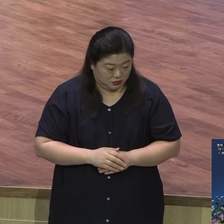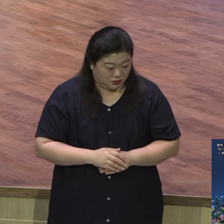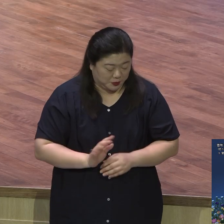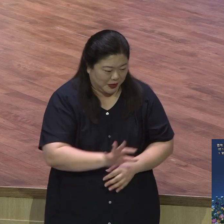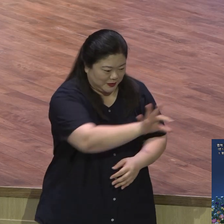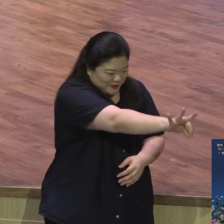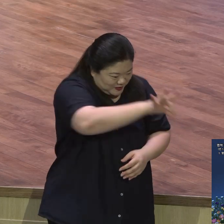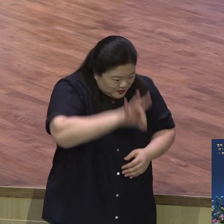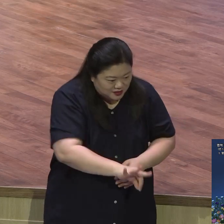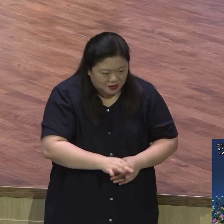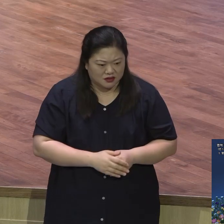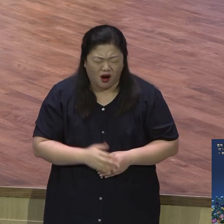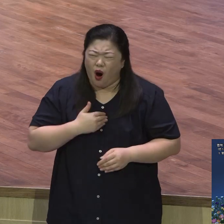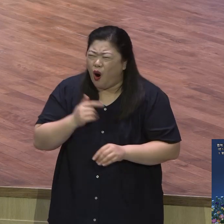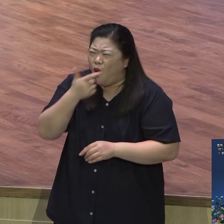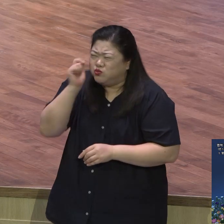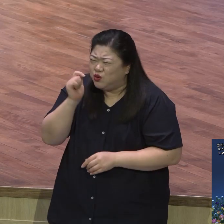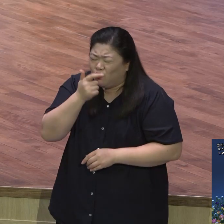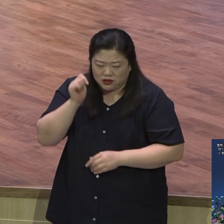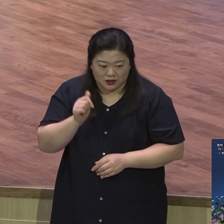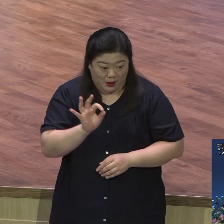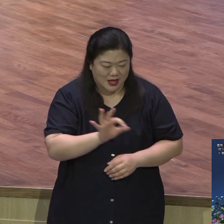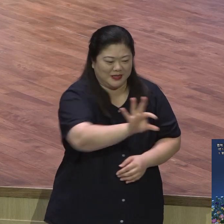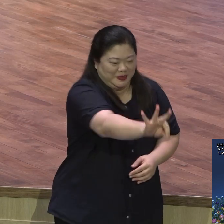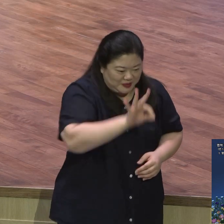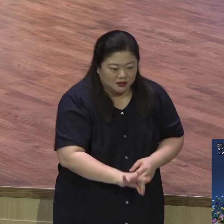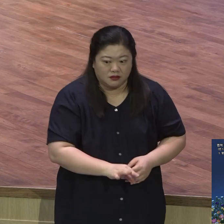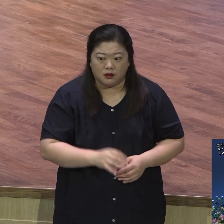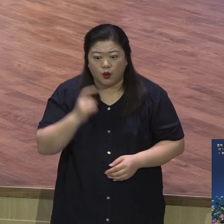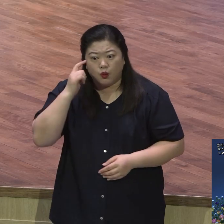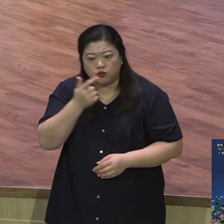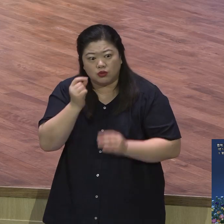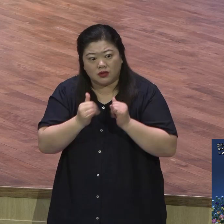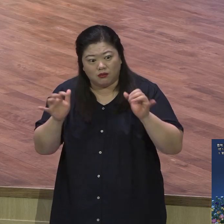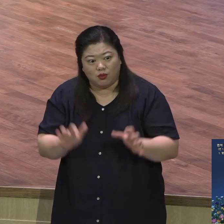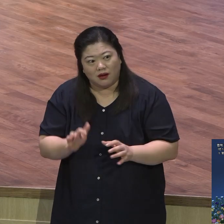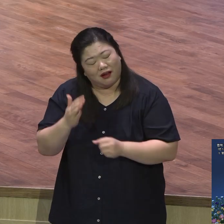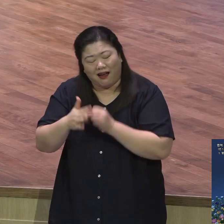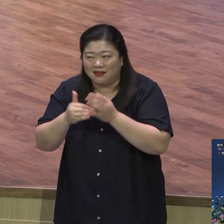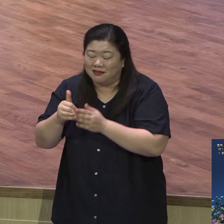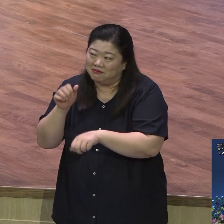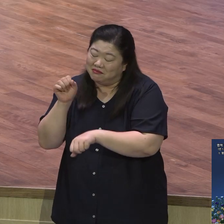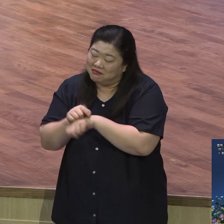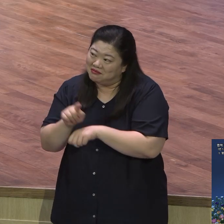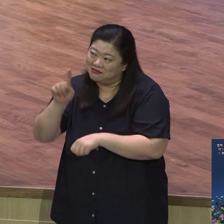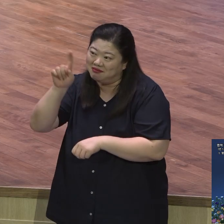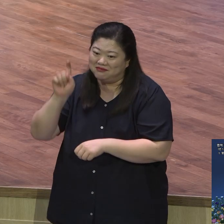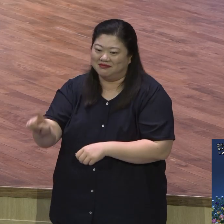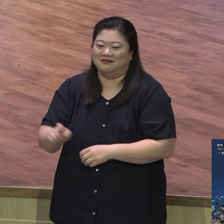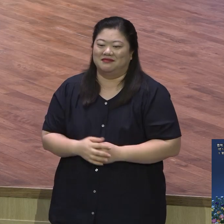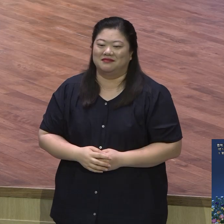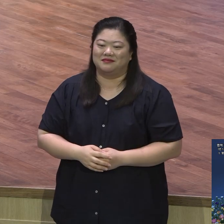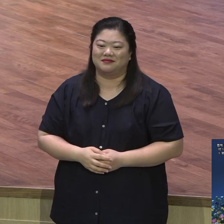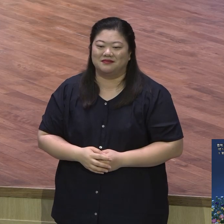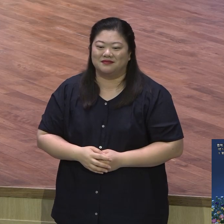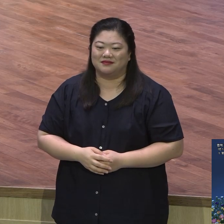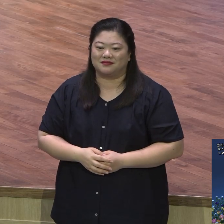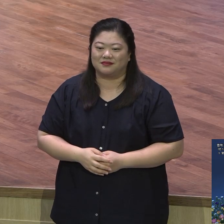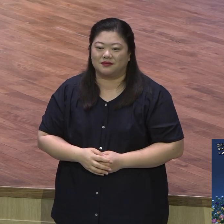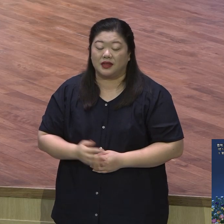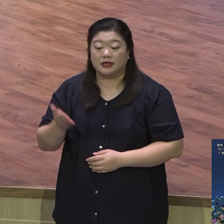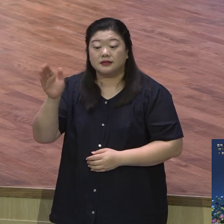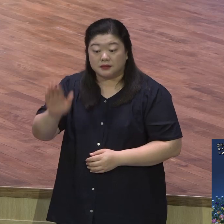이스라엘 백신들을 구원하는 시대적인 미션을 주신 내용이 그렇게 기록되는데 이런 미션 신을 위해서 하나님께서 주시는